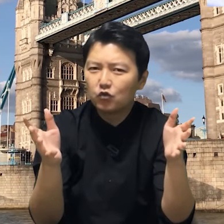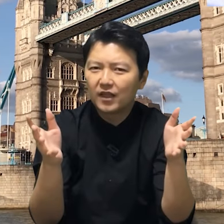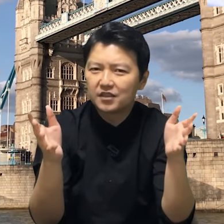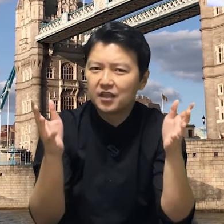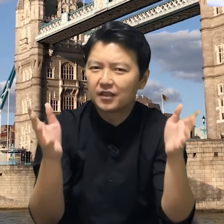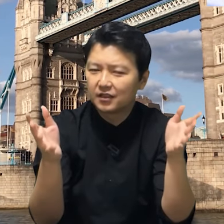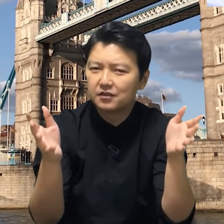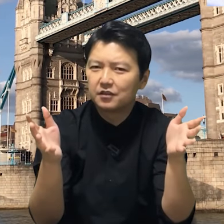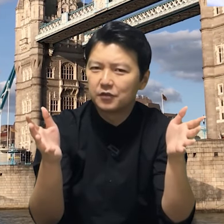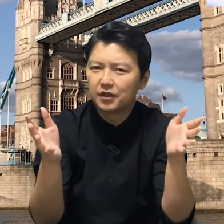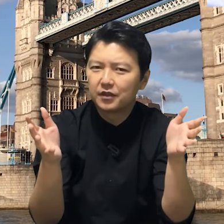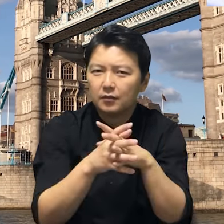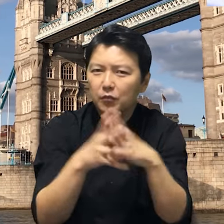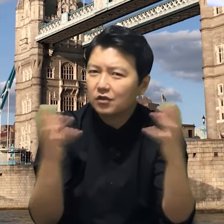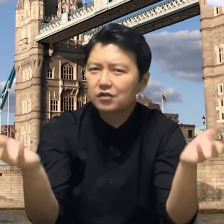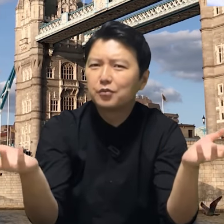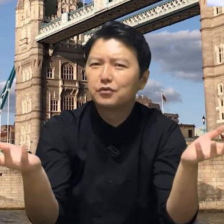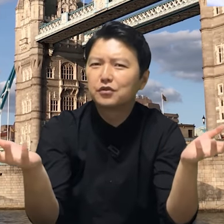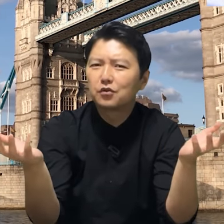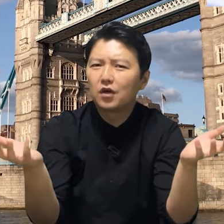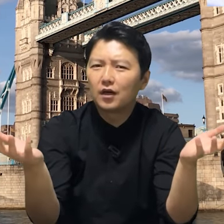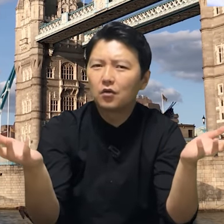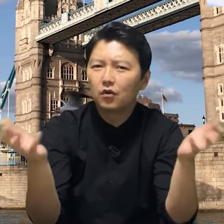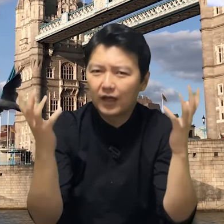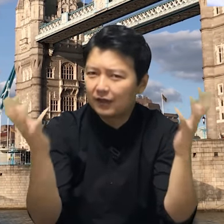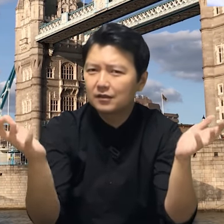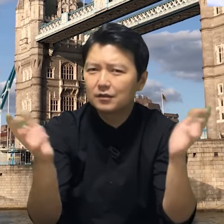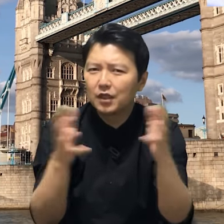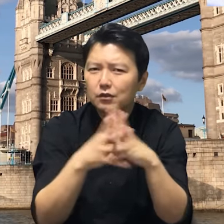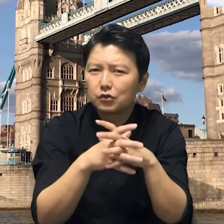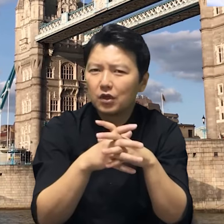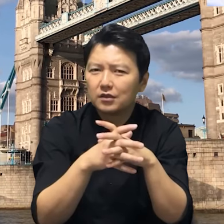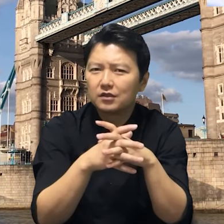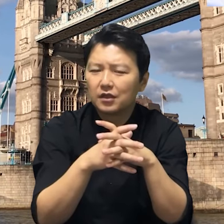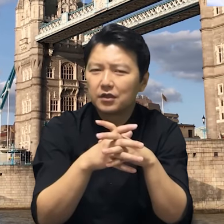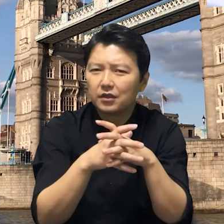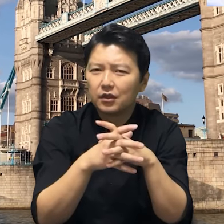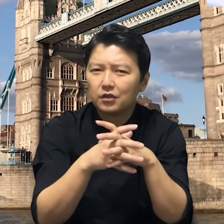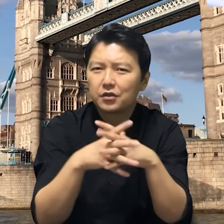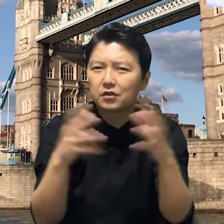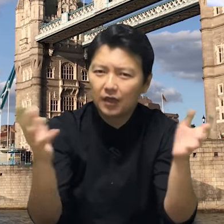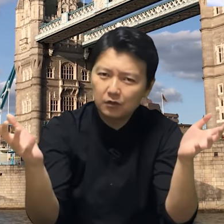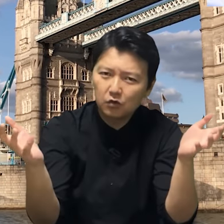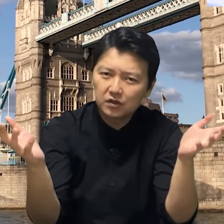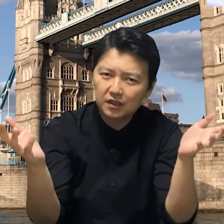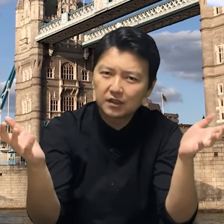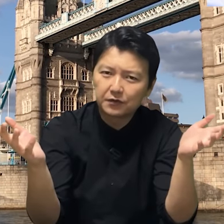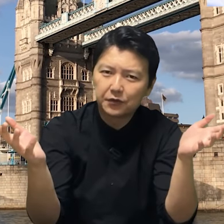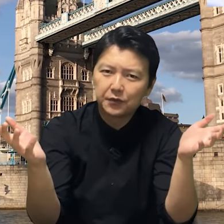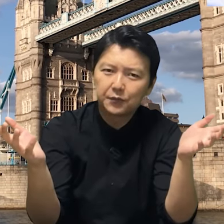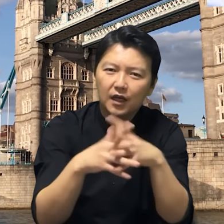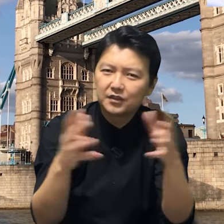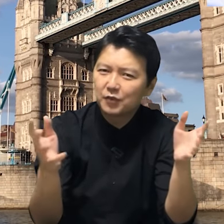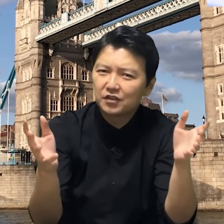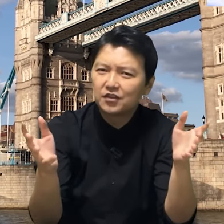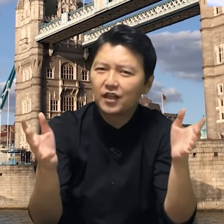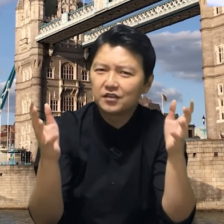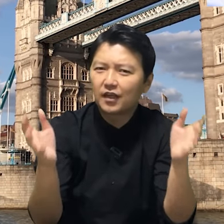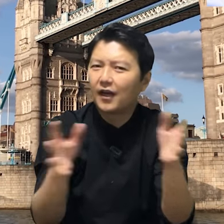맞지 않았을 겁니다. 무엇을 피우기 좋아하고 깔끔한 걸 좋아하는 그한테 석탄 공장이라뇨. 하지만 그때는 다